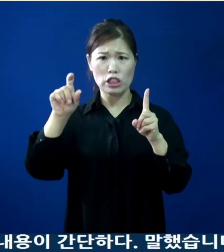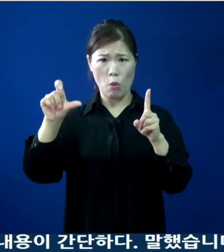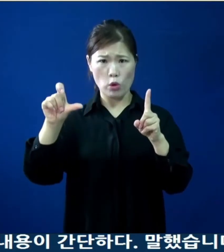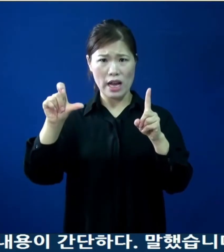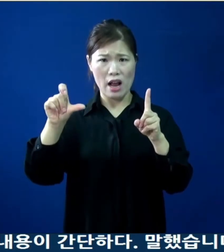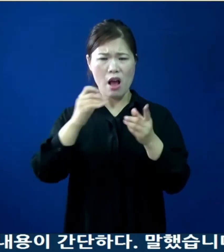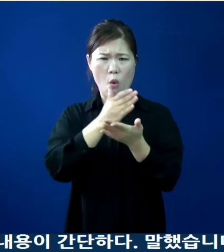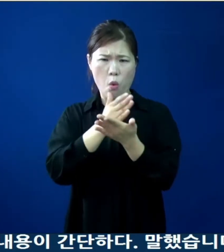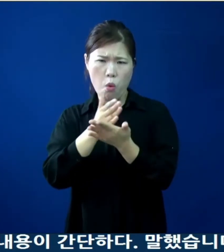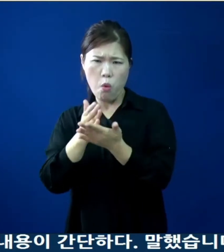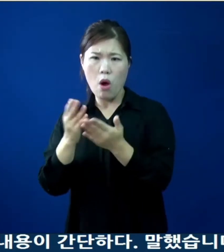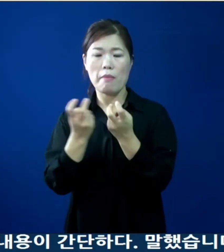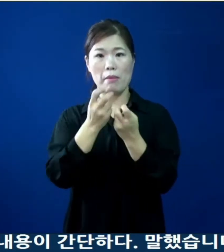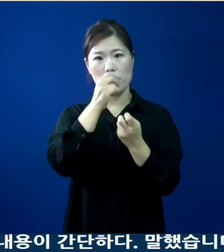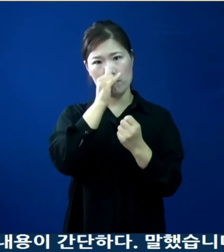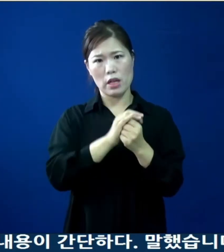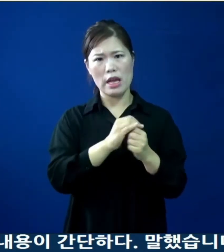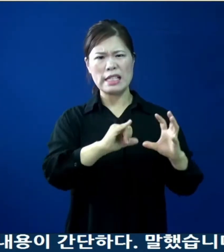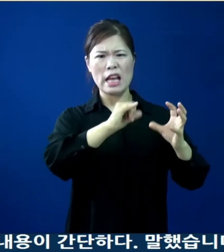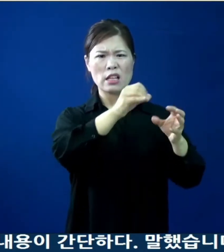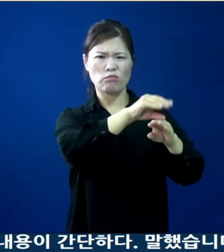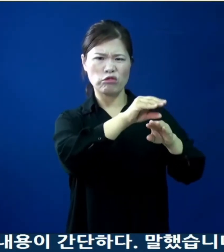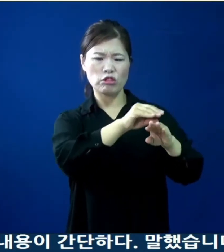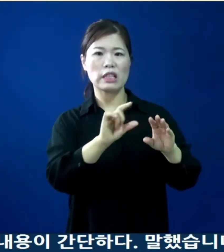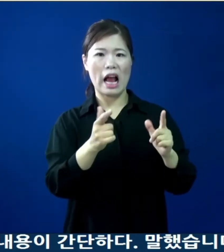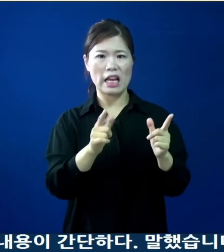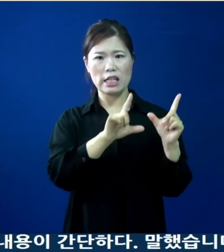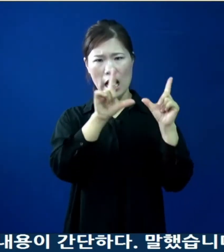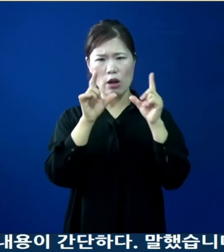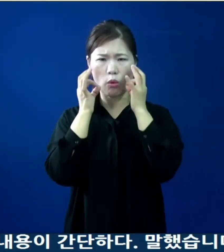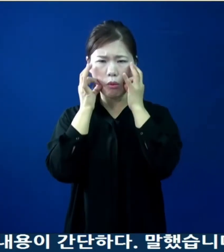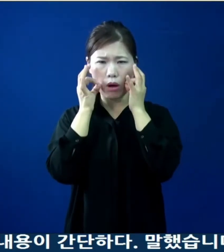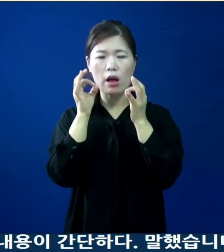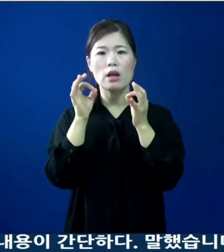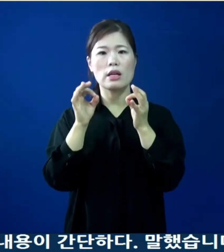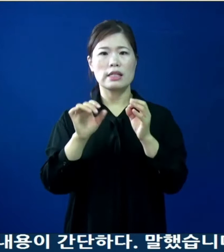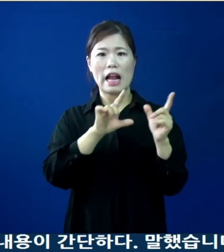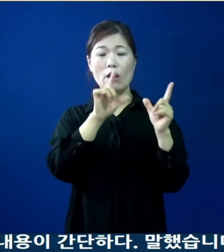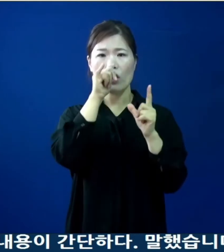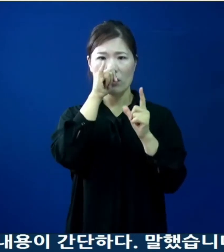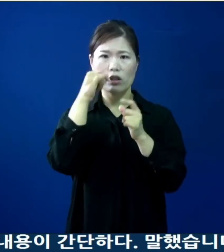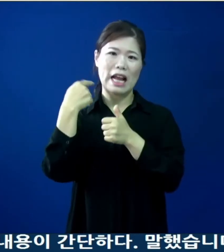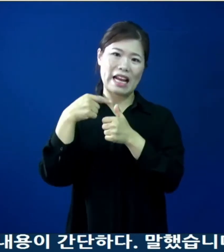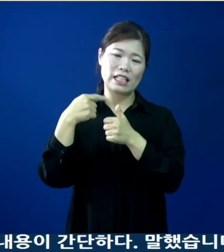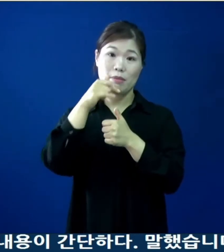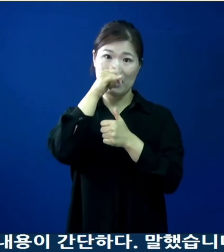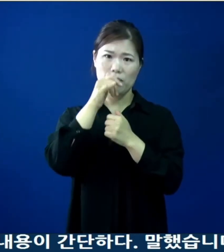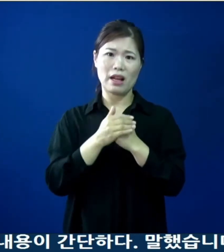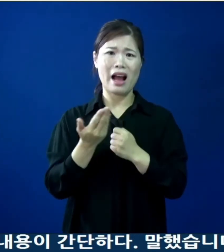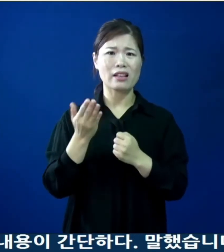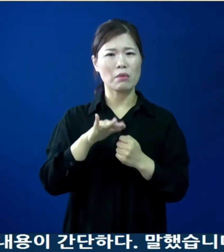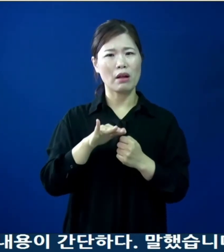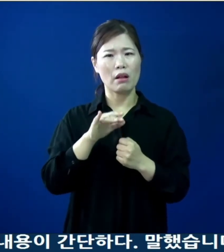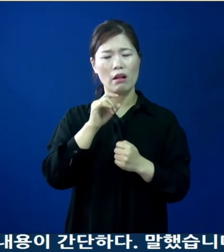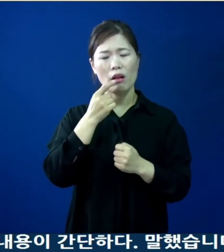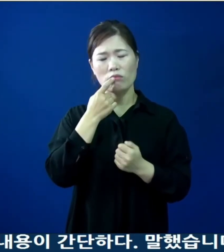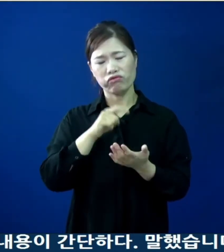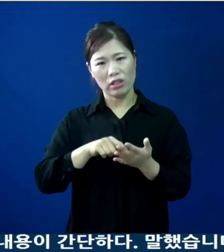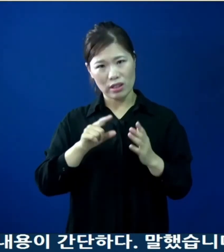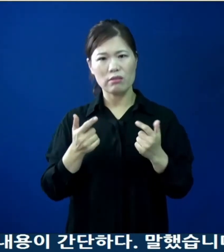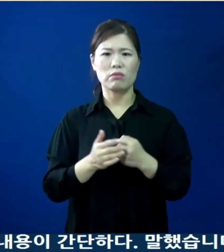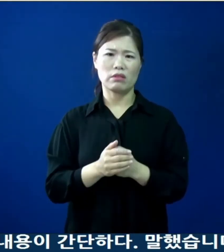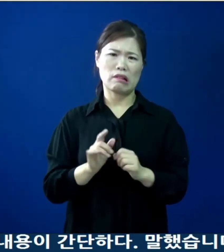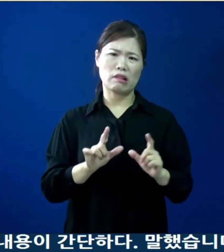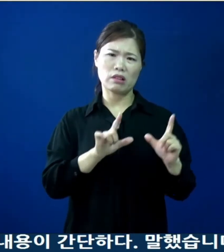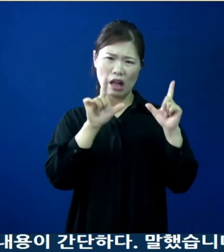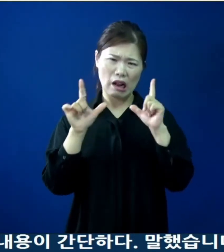방법으로 세상에 물들지 않도록 노력하며 사는 것이 가르침이었는데 그게 어디 그리 쉽습니까? 살다